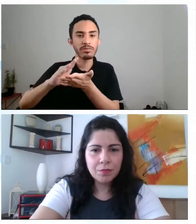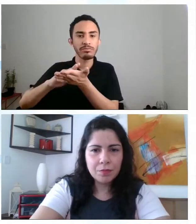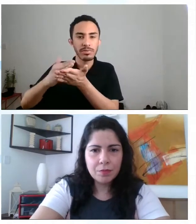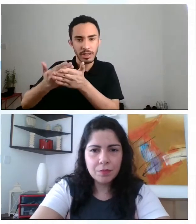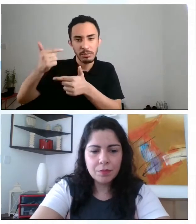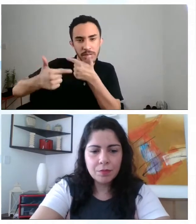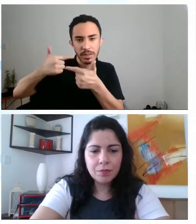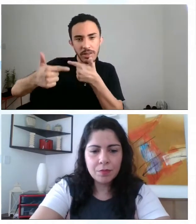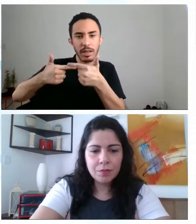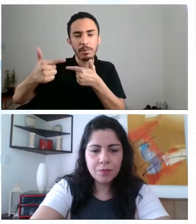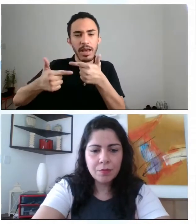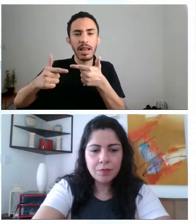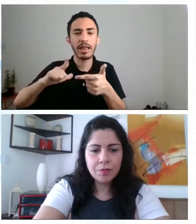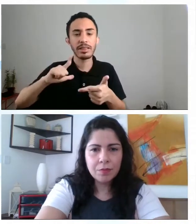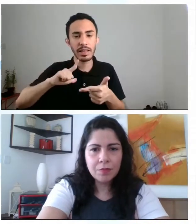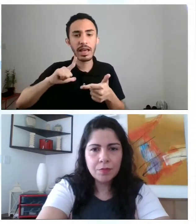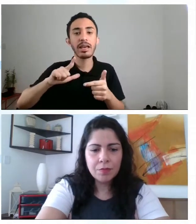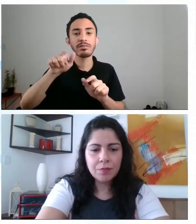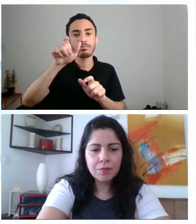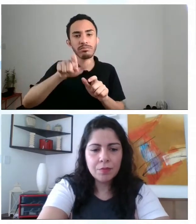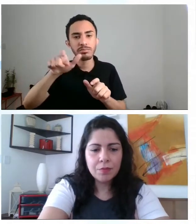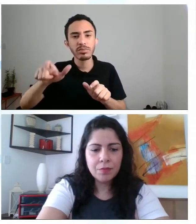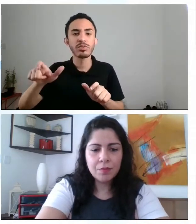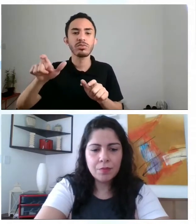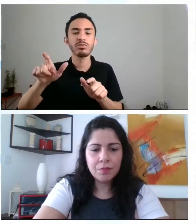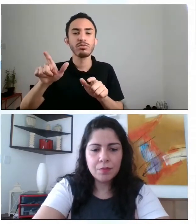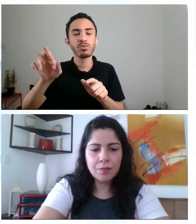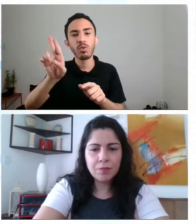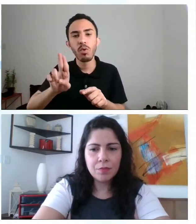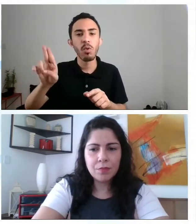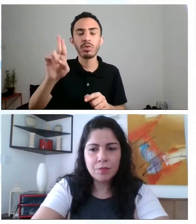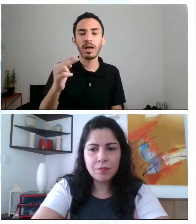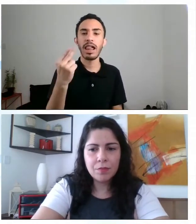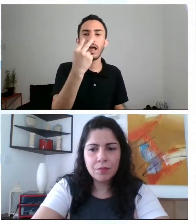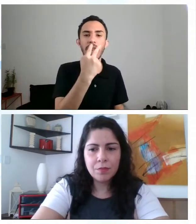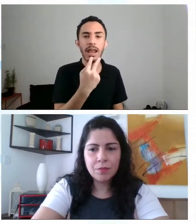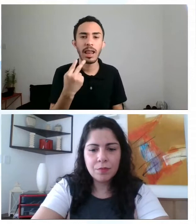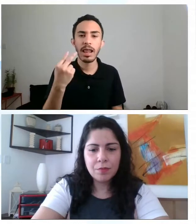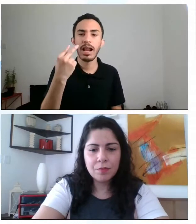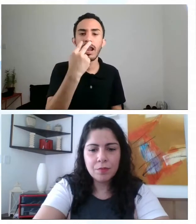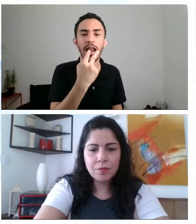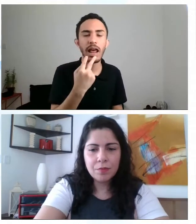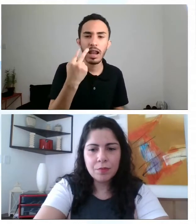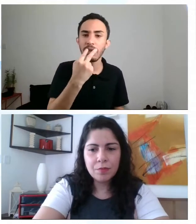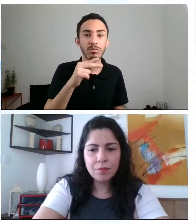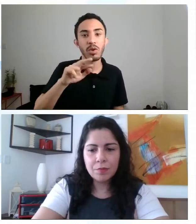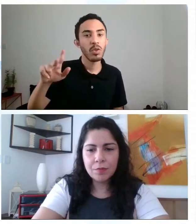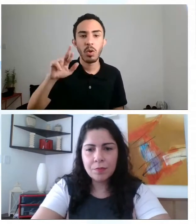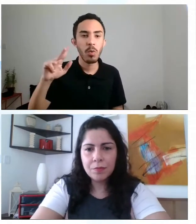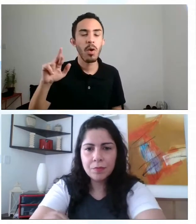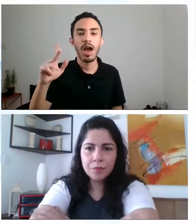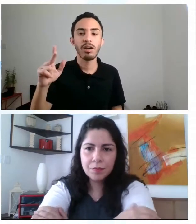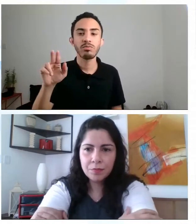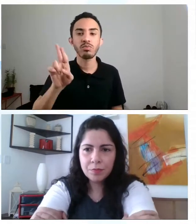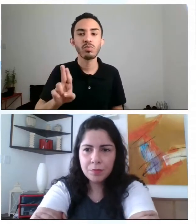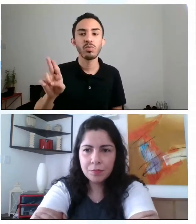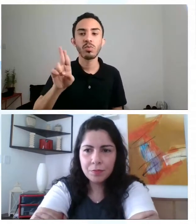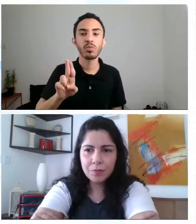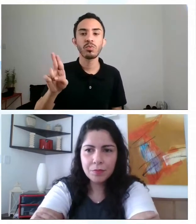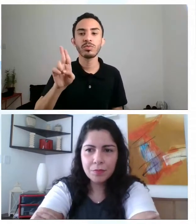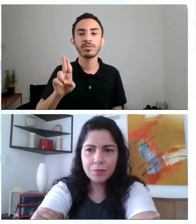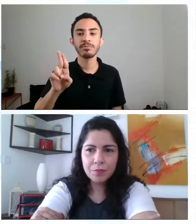tem interpretação que envolve leitura labial ao invés de utilização de